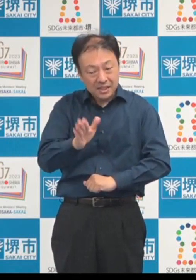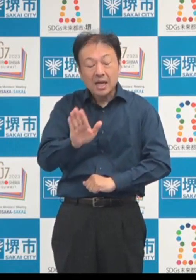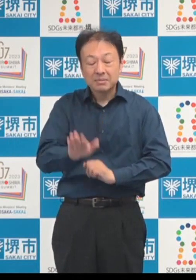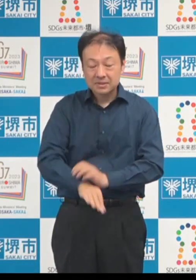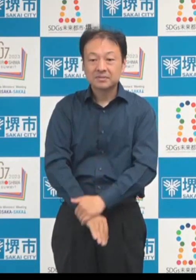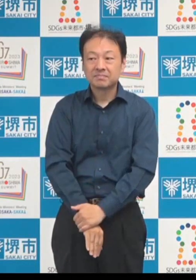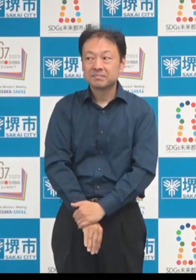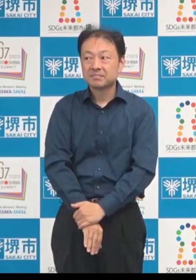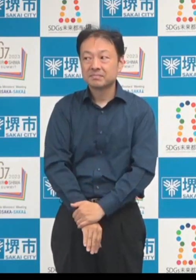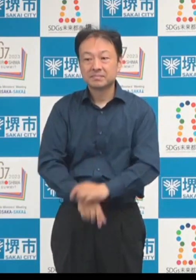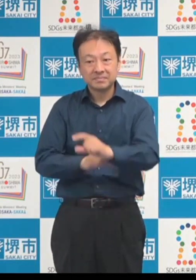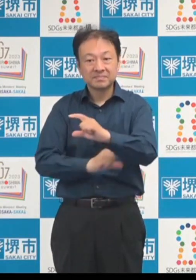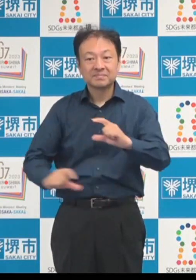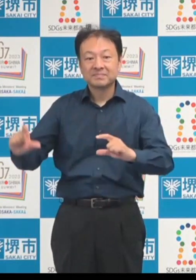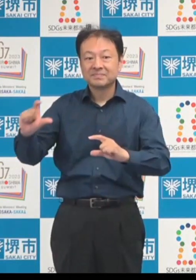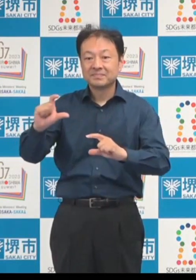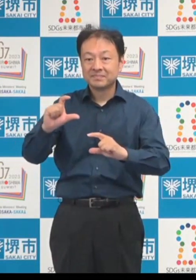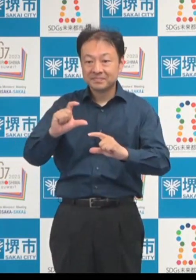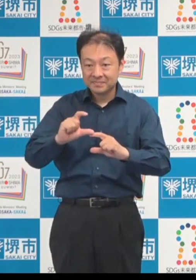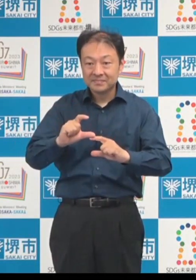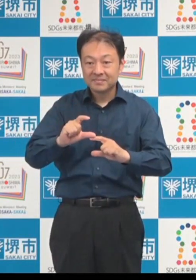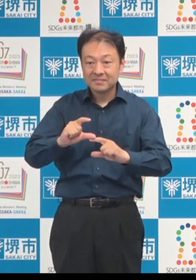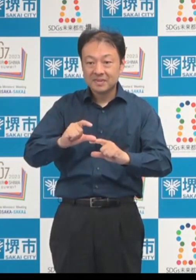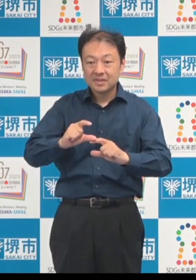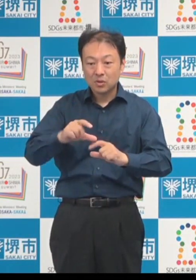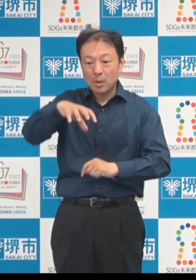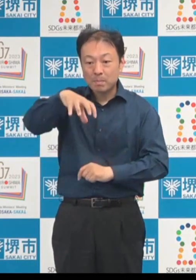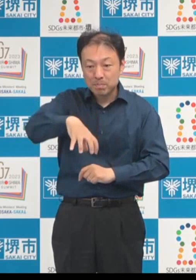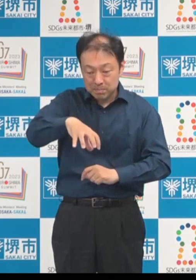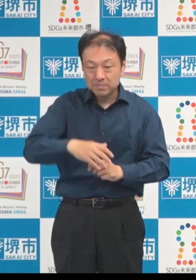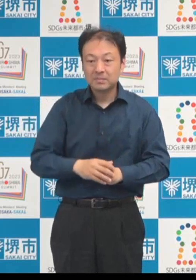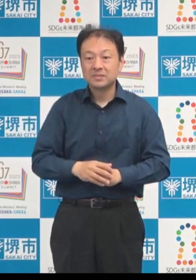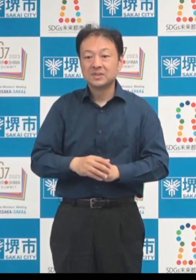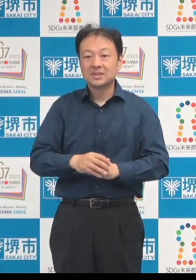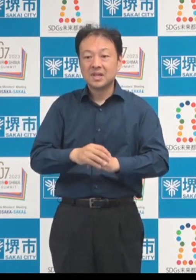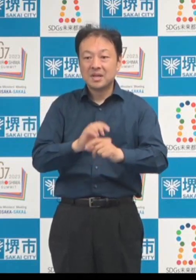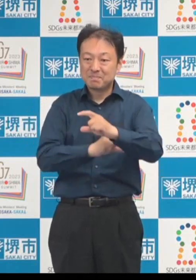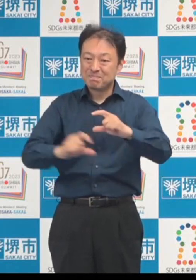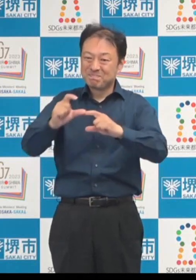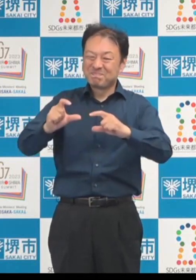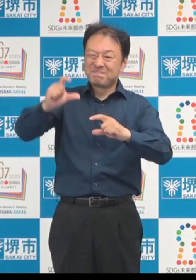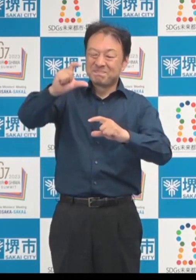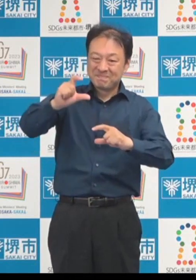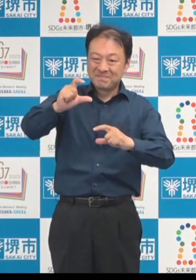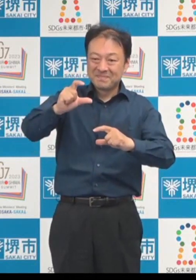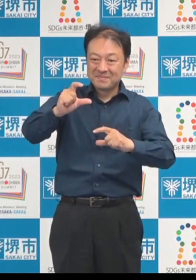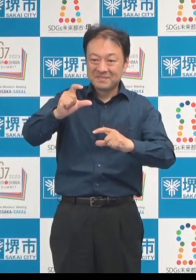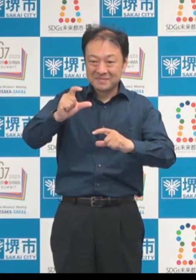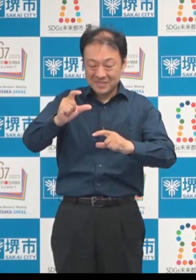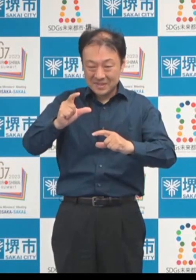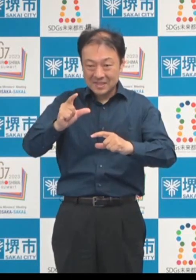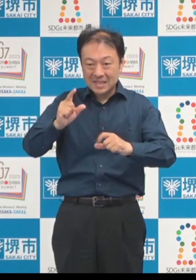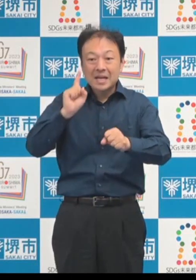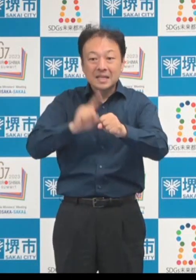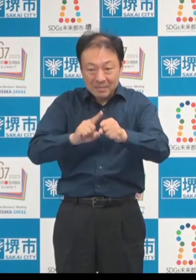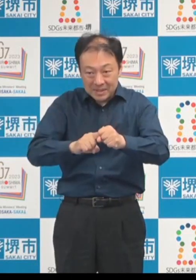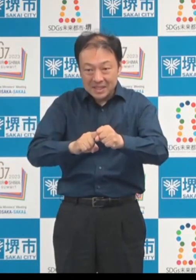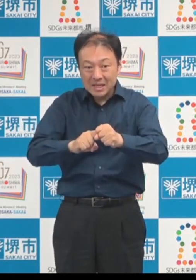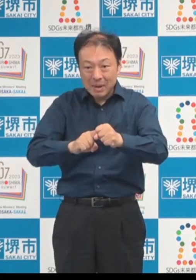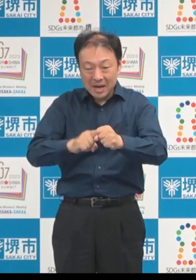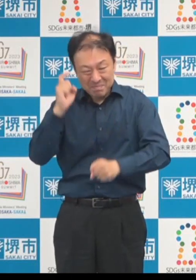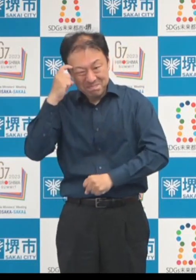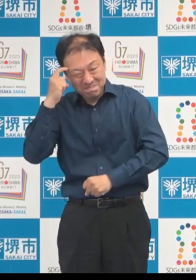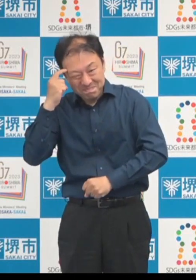それに加えてですね、この拠点の方でですね、何倍にも 来ていただけるようにちょっと仕掛けていきたいと思っておるところ